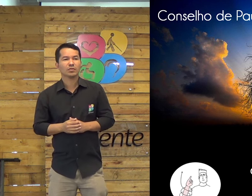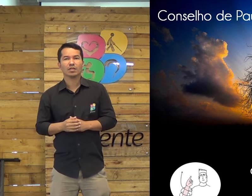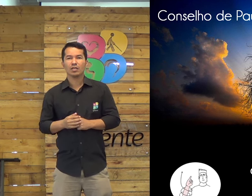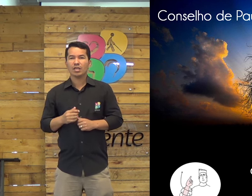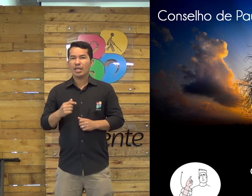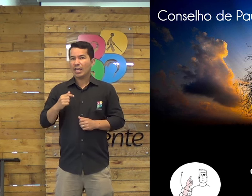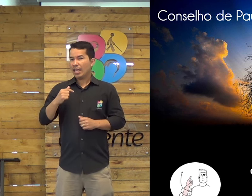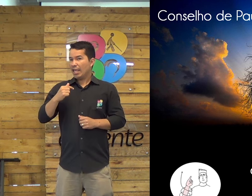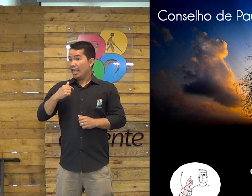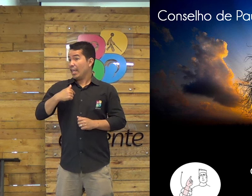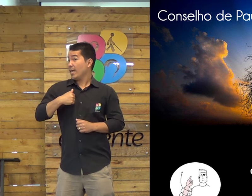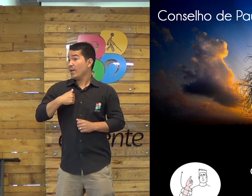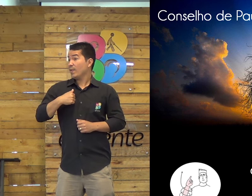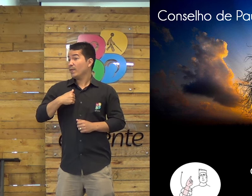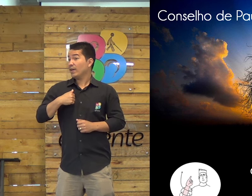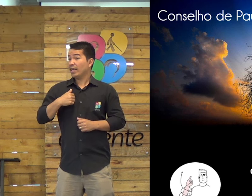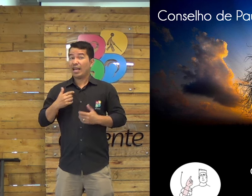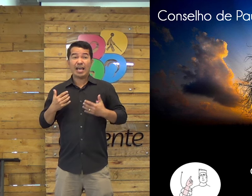Paulo fala: